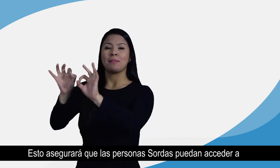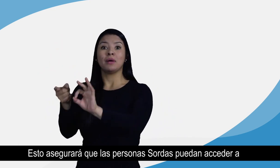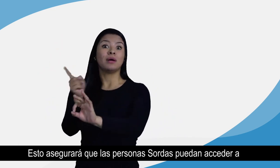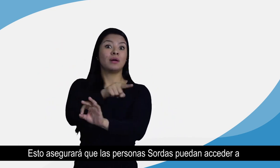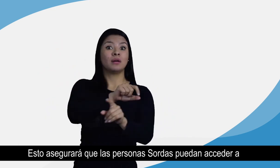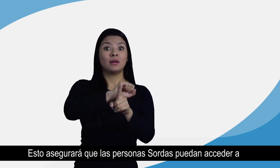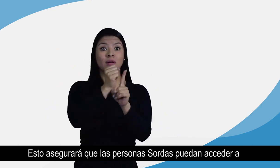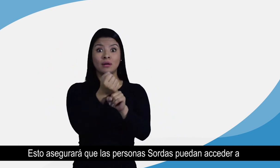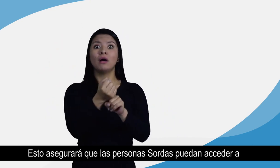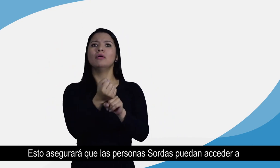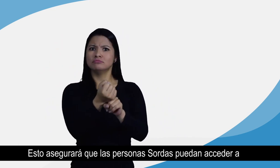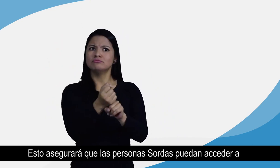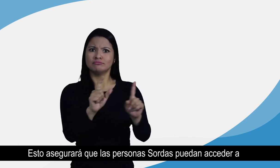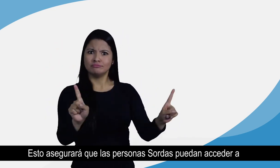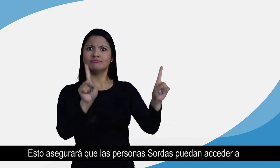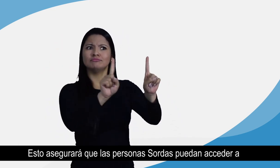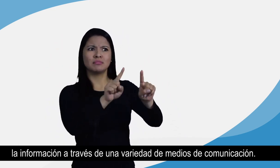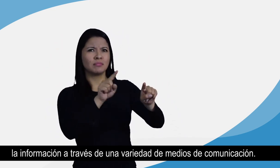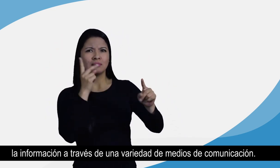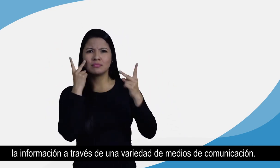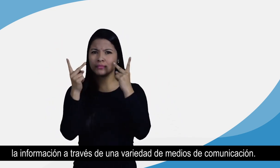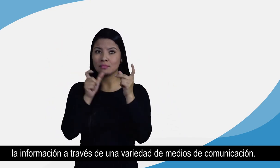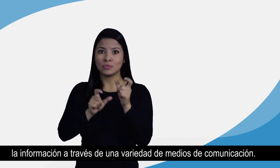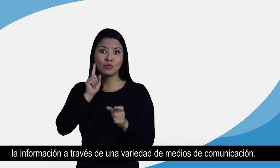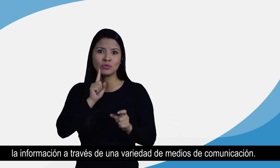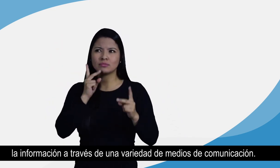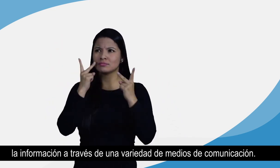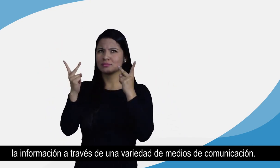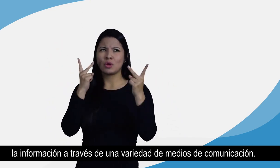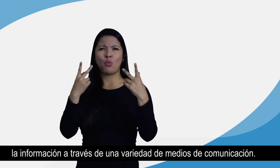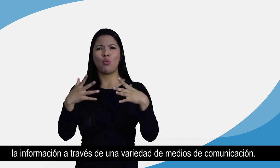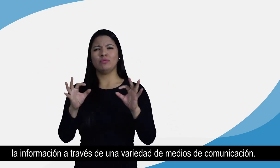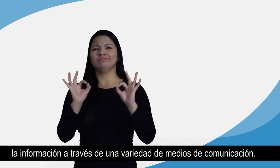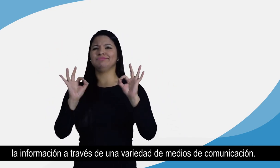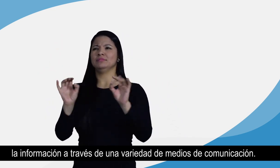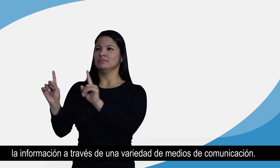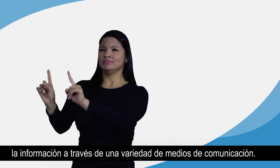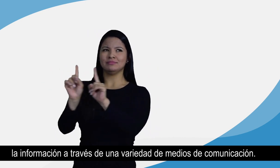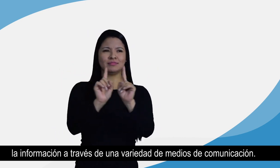personas sordas puedan acceder a la información a través de una variedad de medios de comunicación.